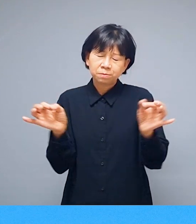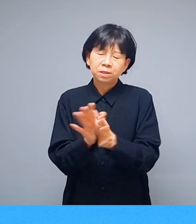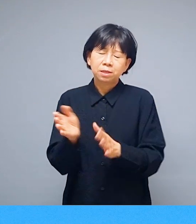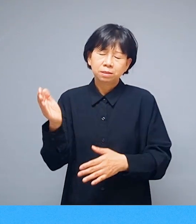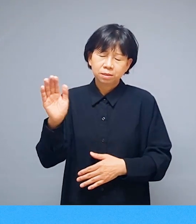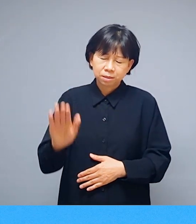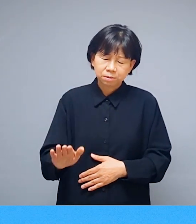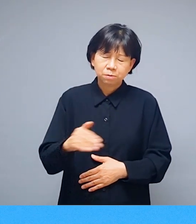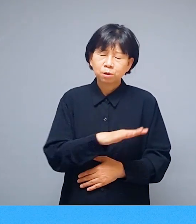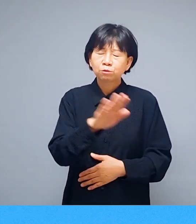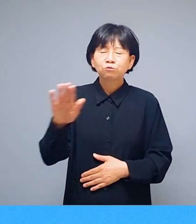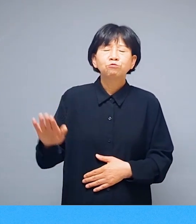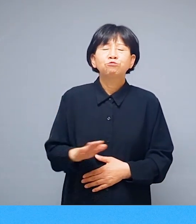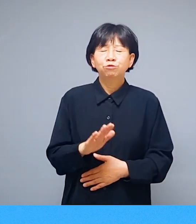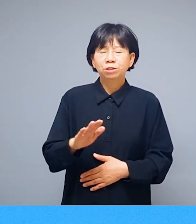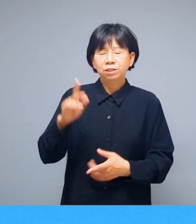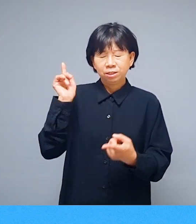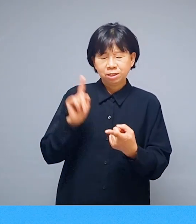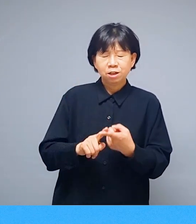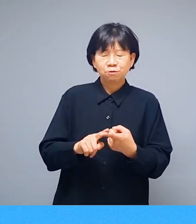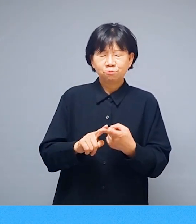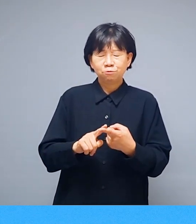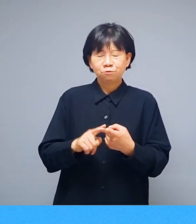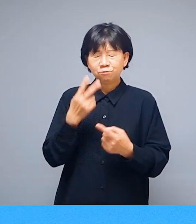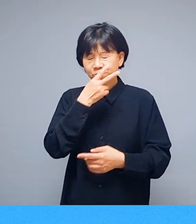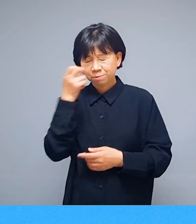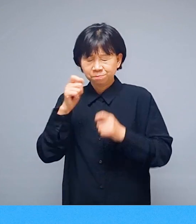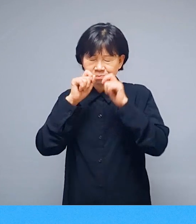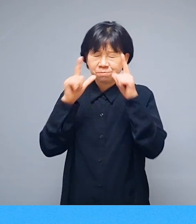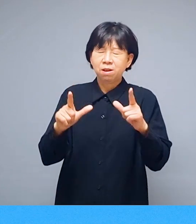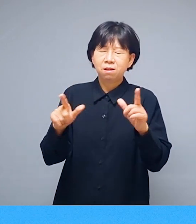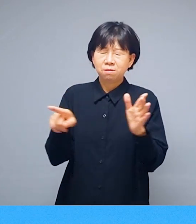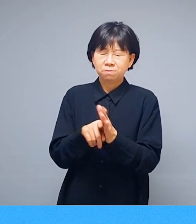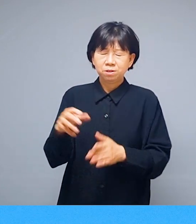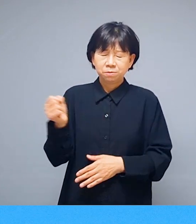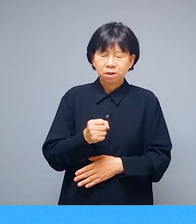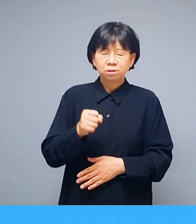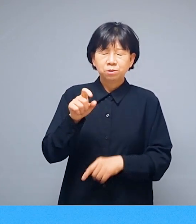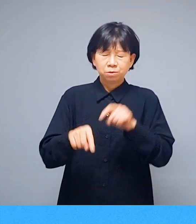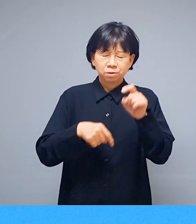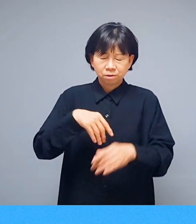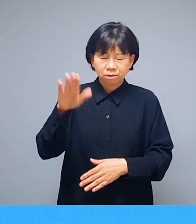사라졌지만 우리는 사라지지 말고 잠에서 깨어나서 믿음으로 걸어갈 수